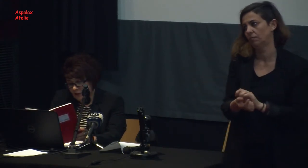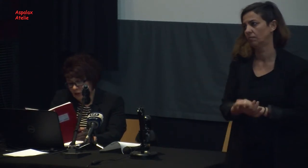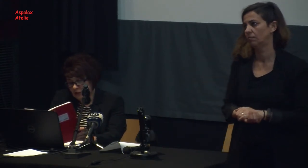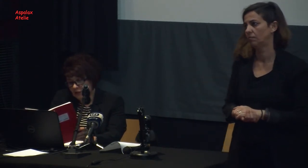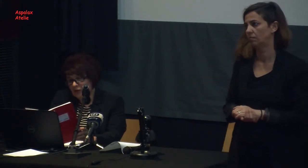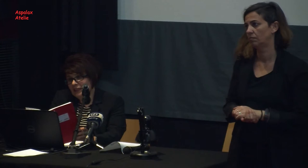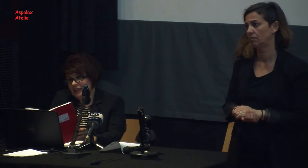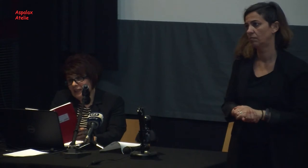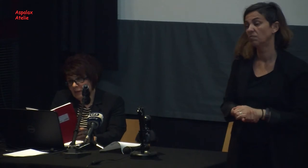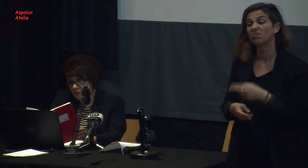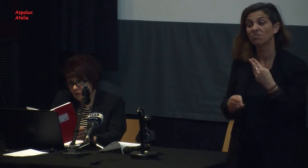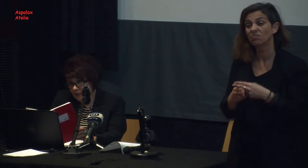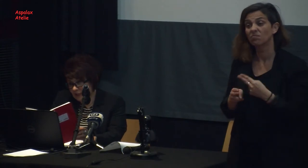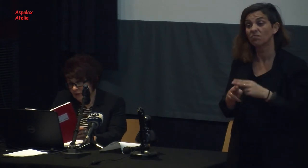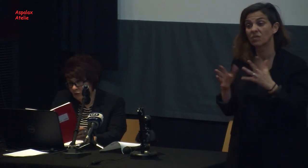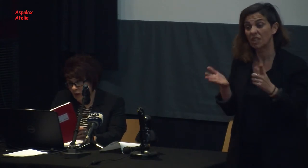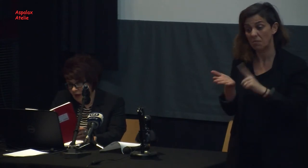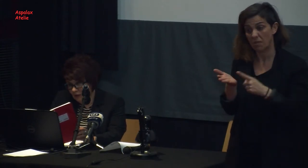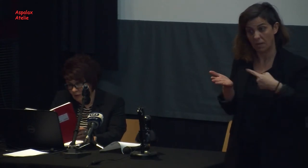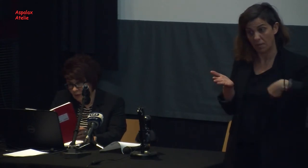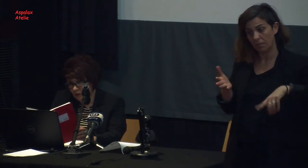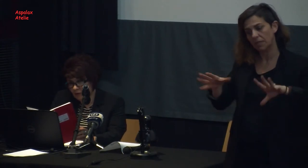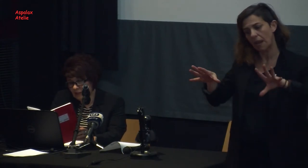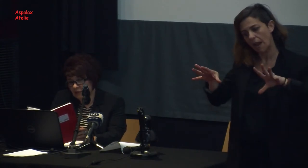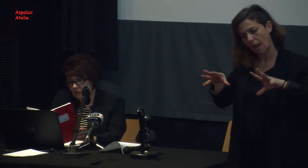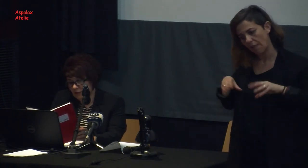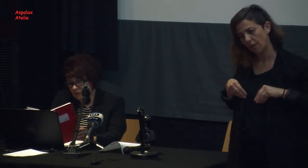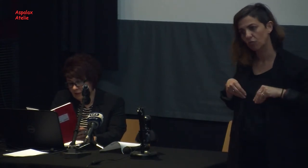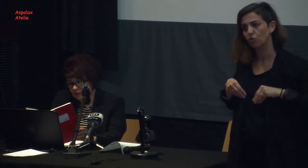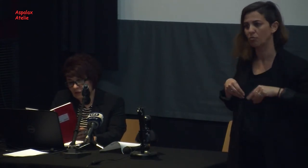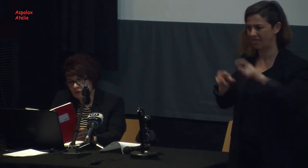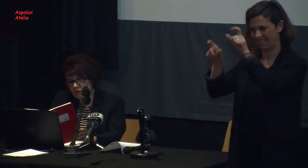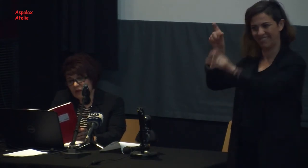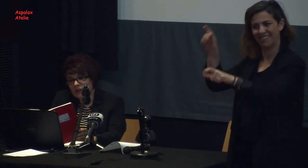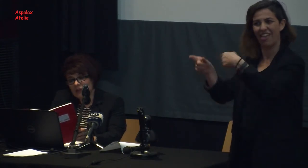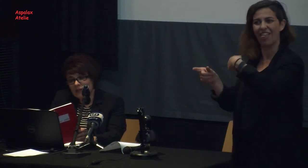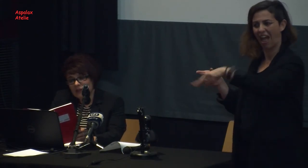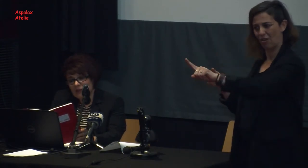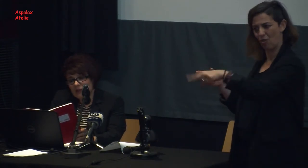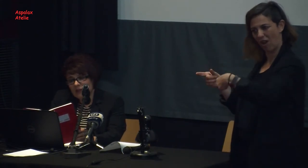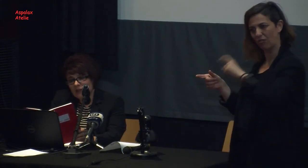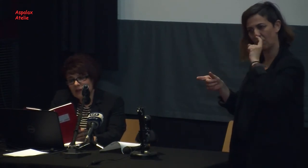Το βασικότερο είναι η αποδοχή του άλλου, η αποδοχή του διαφορετικού.